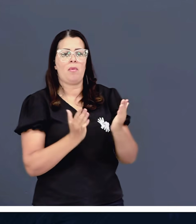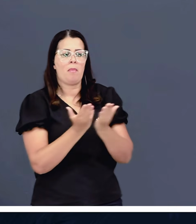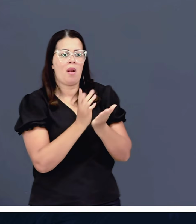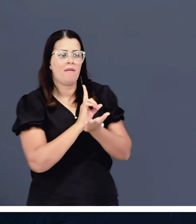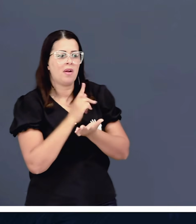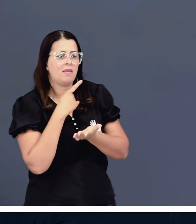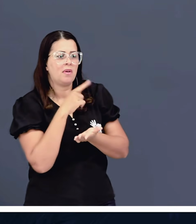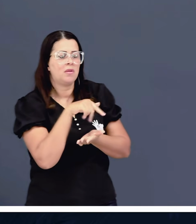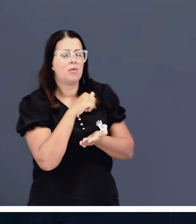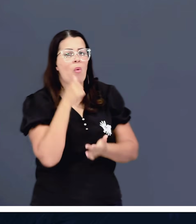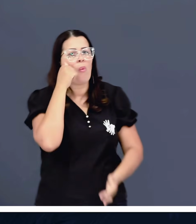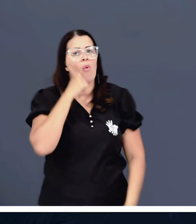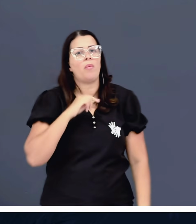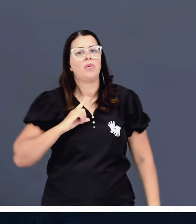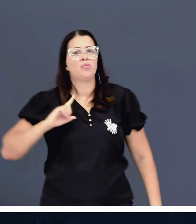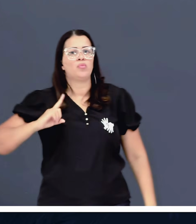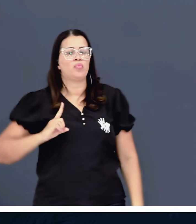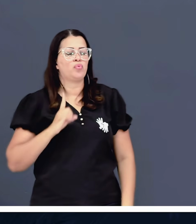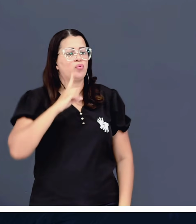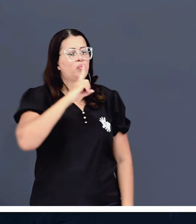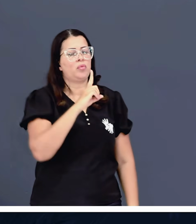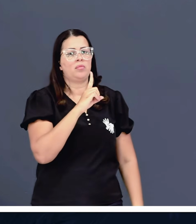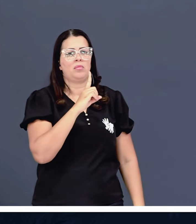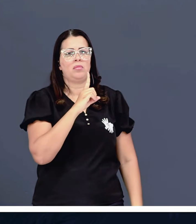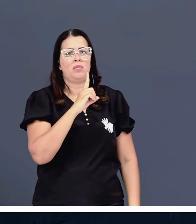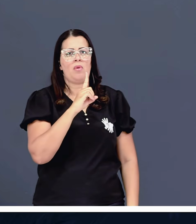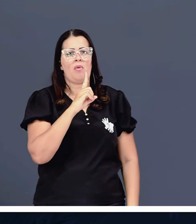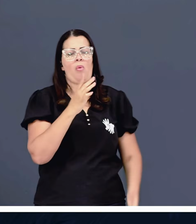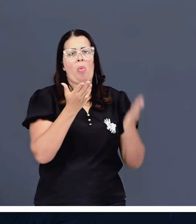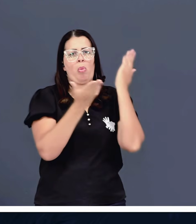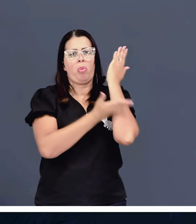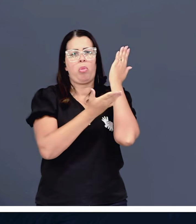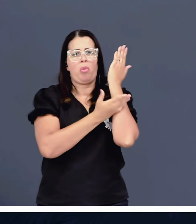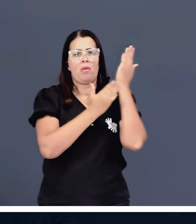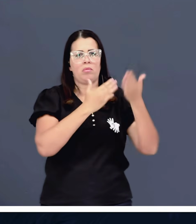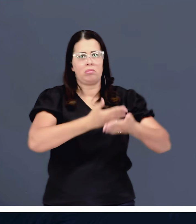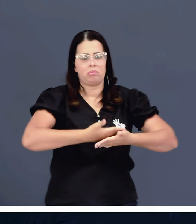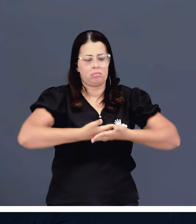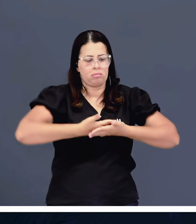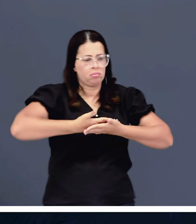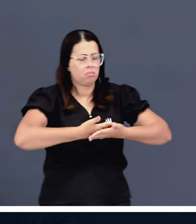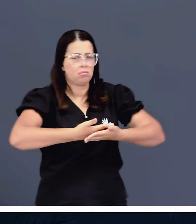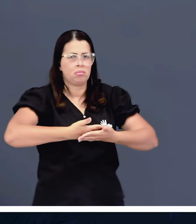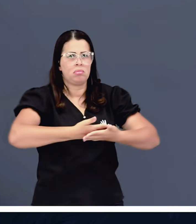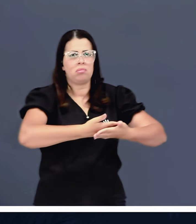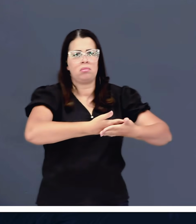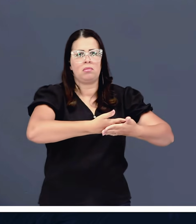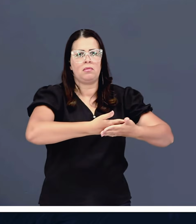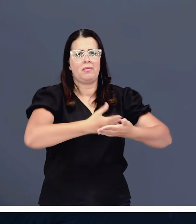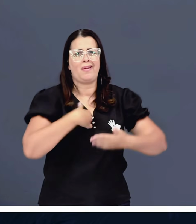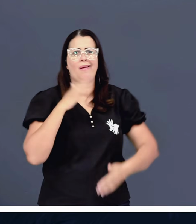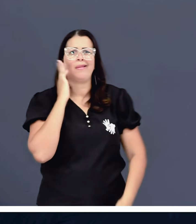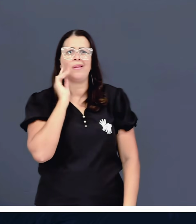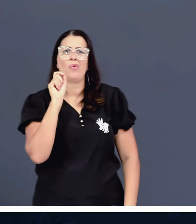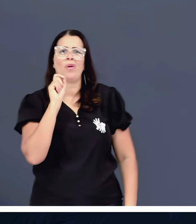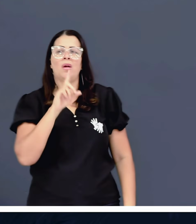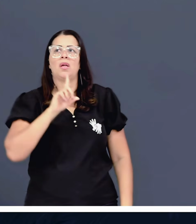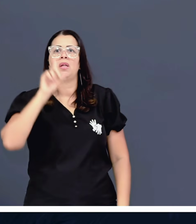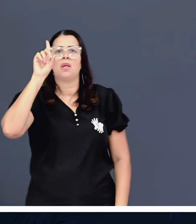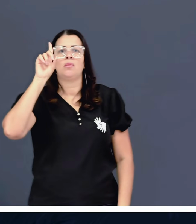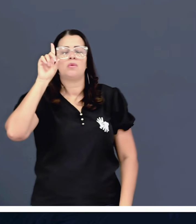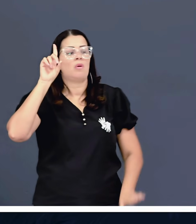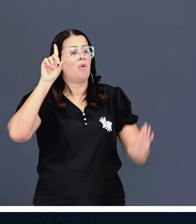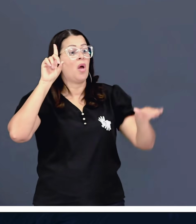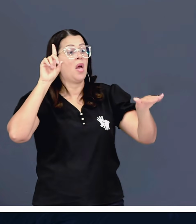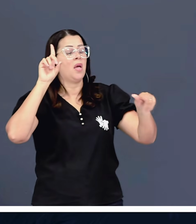uma mulher estava entrando com alguns gravetos nas mãos, e o que dá a entender é que Deus sinalizou para